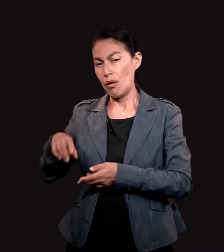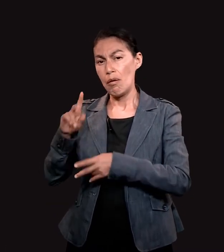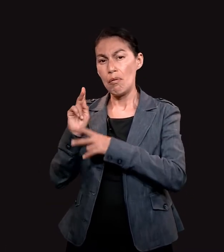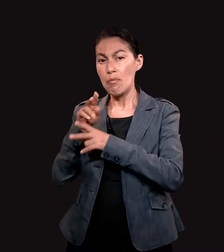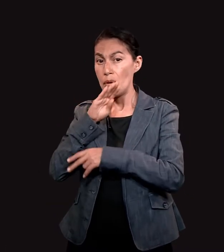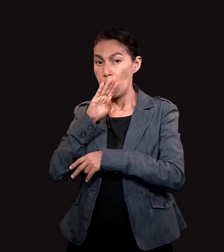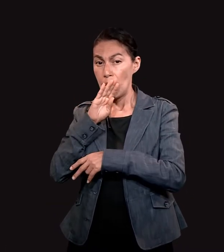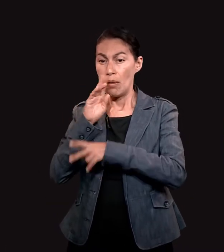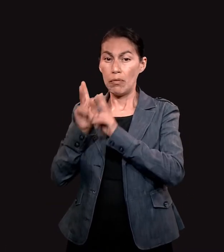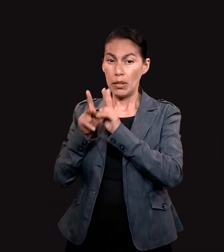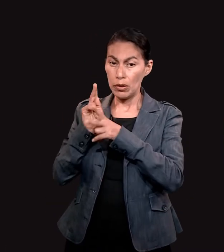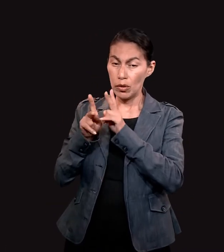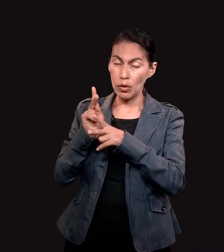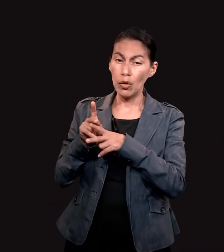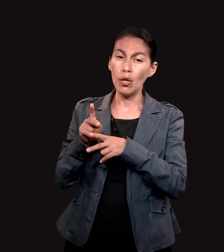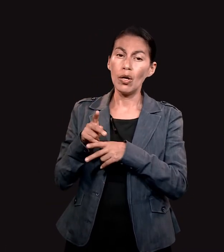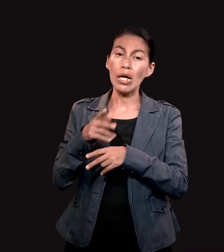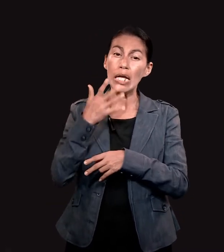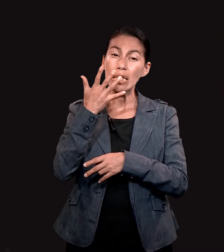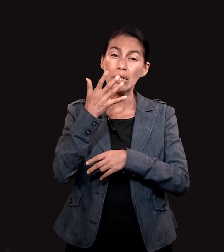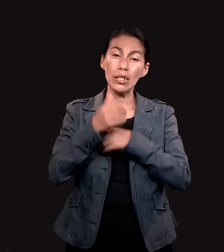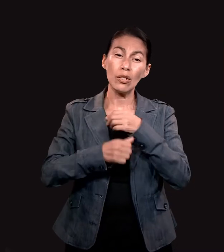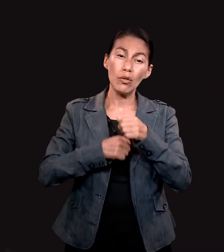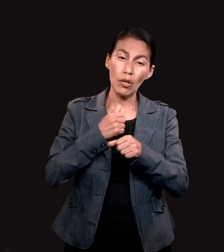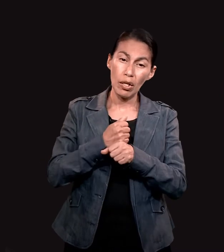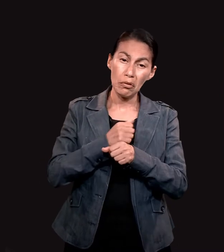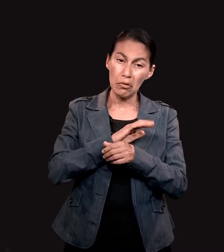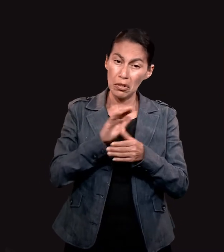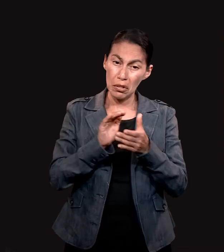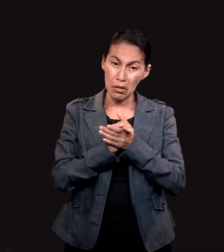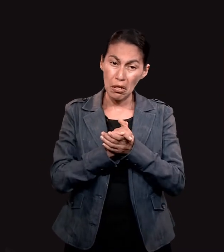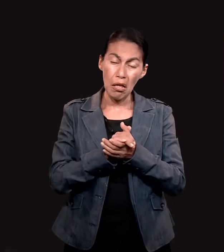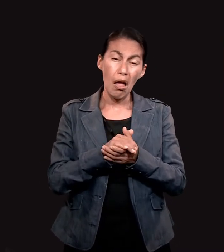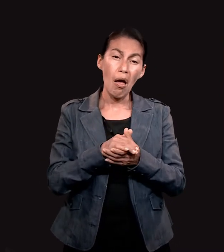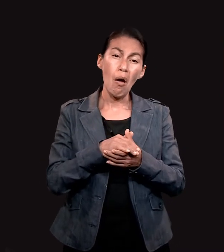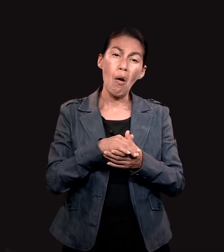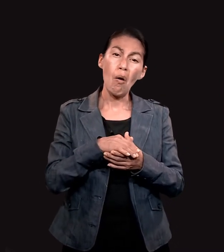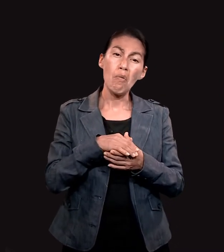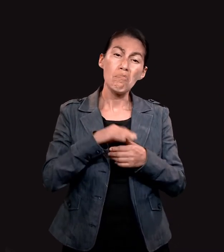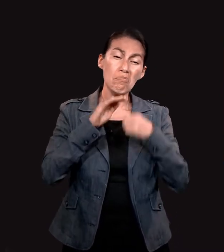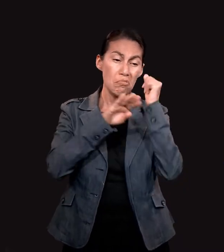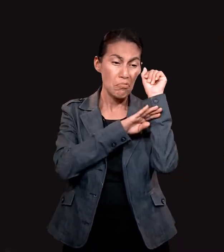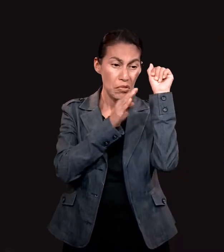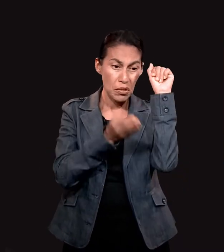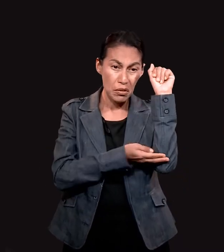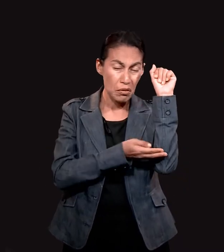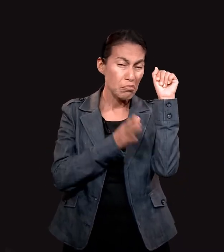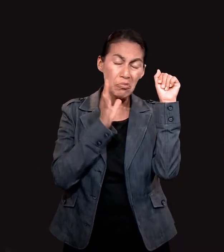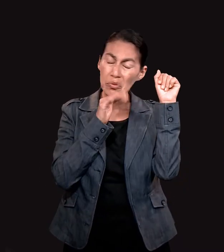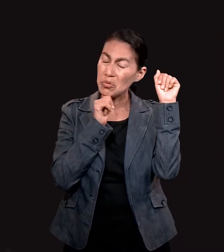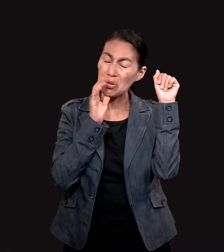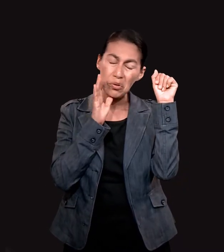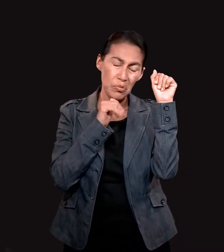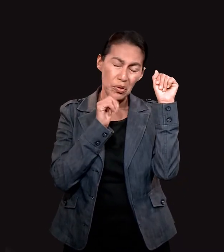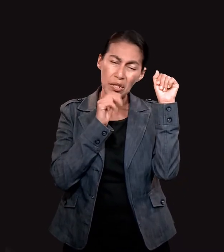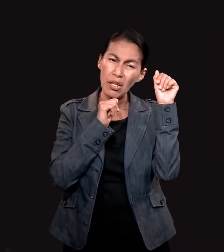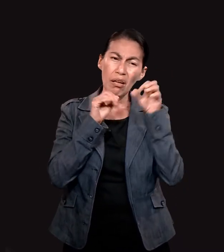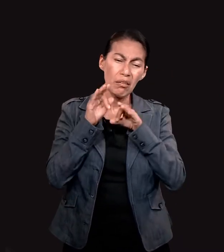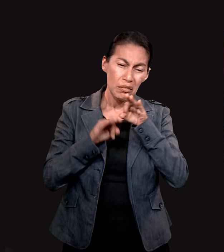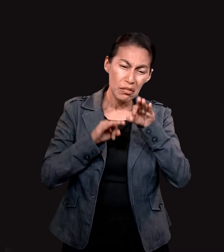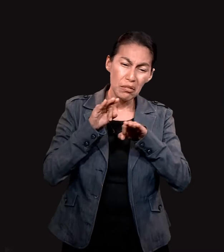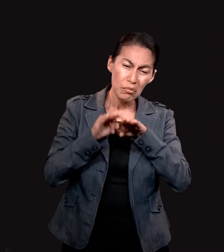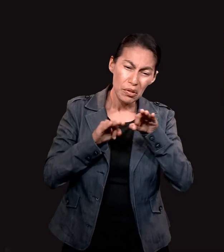embarazada, pues no lo habían podido lograr, después de tratamientos médicos, cirugías, y no podía. Pero ella me dice